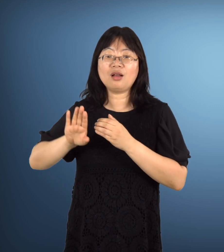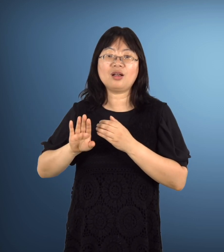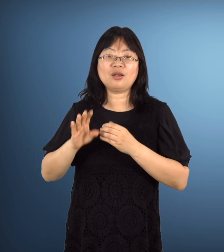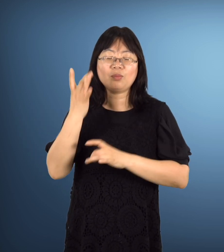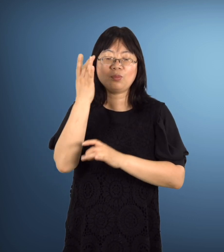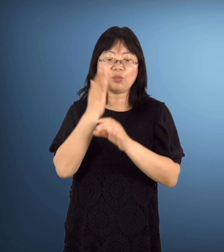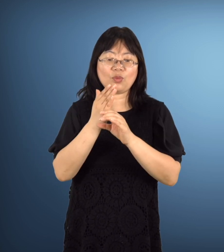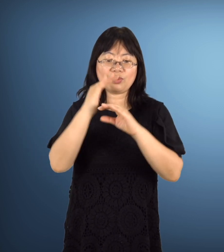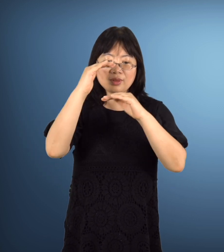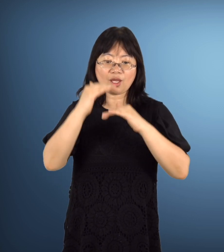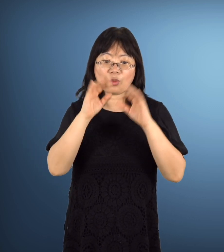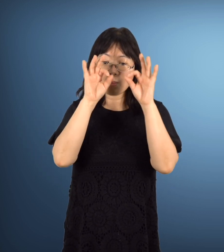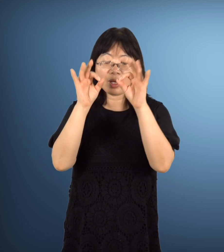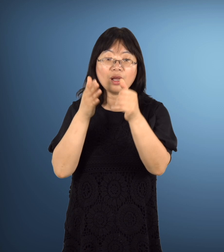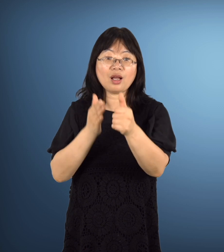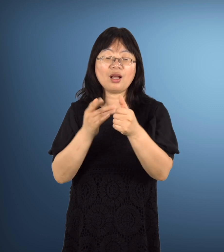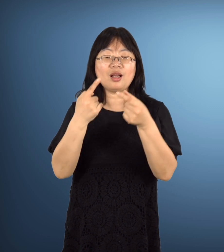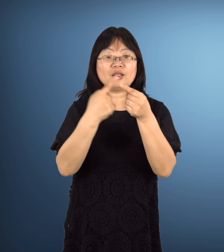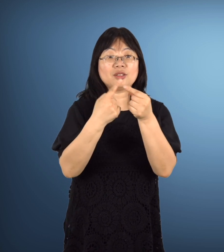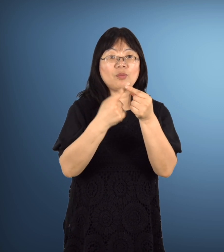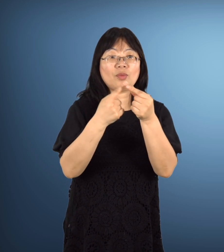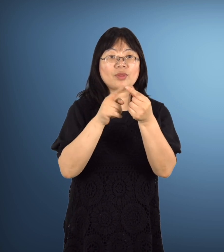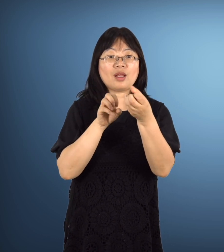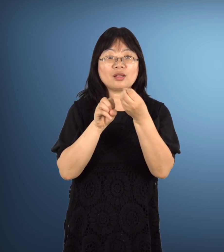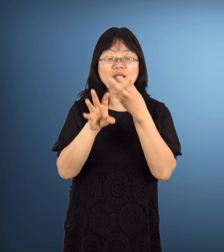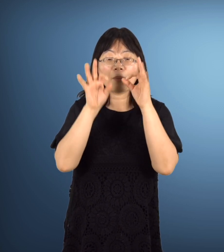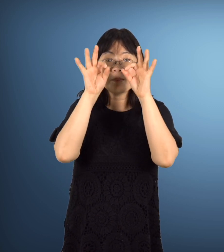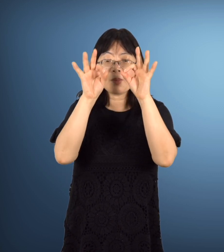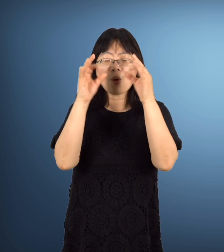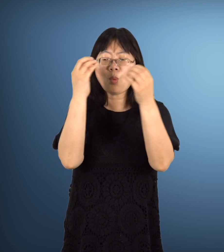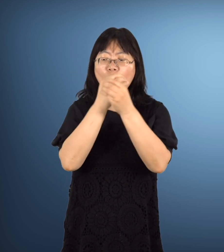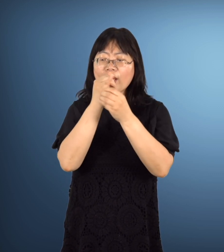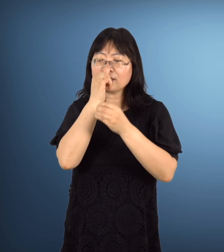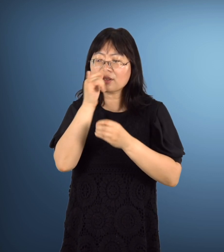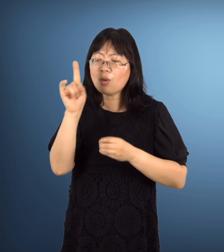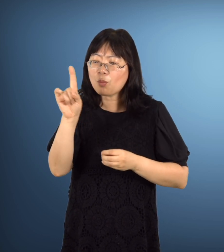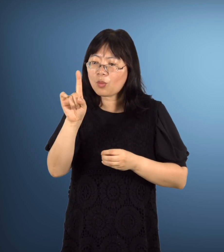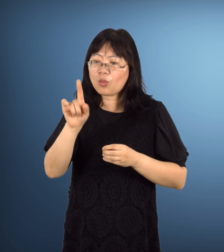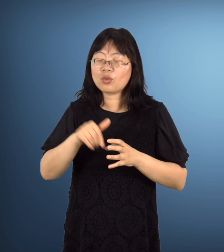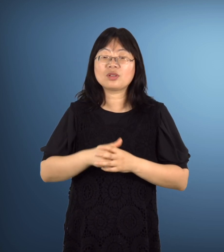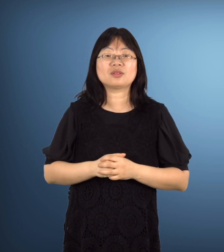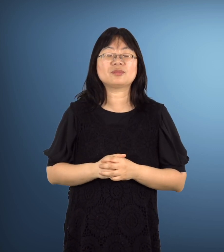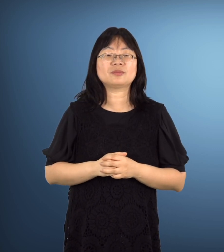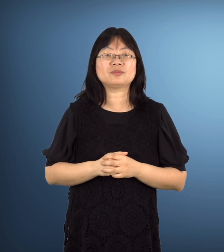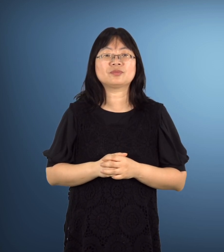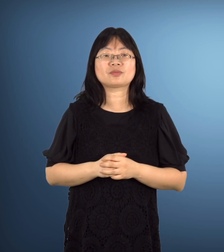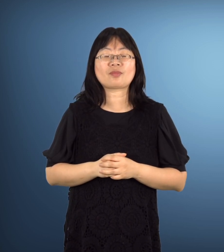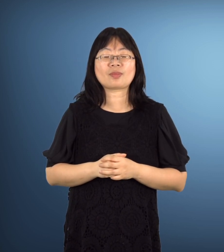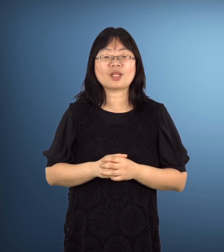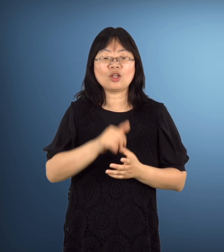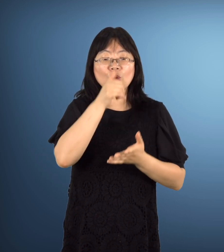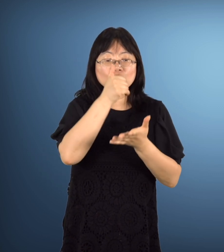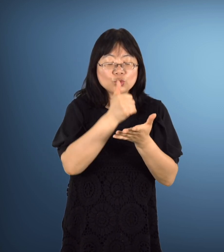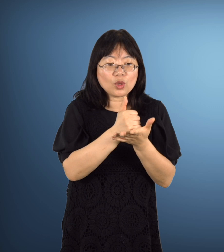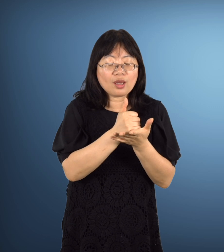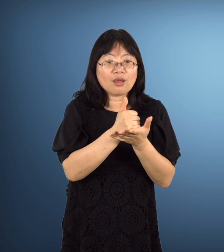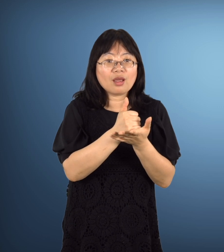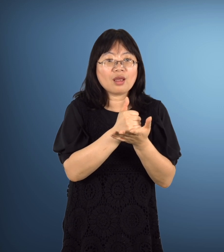본론으로 들어가십시다. 첫 번째 답변에 어떤 오해가 있을 수 있는가 하면 그의